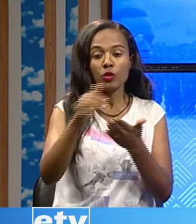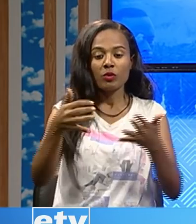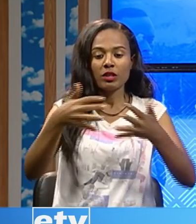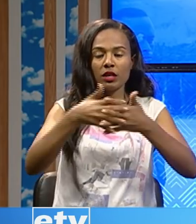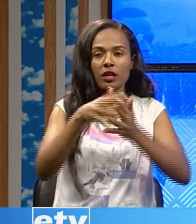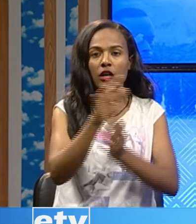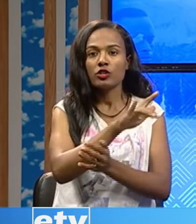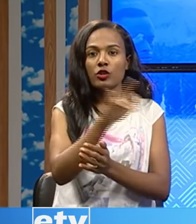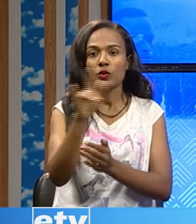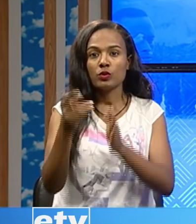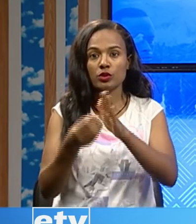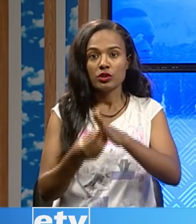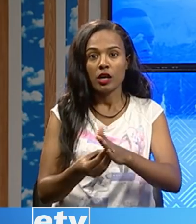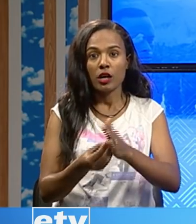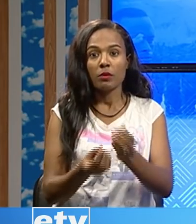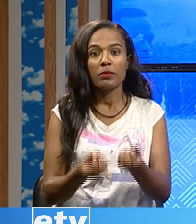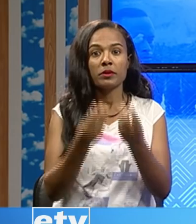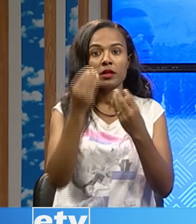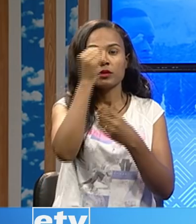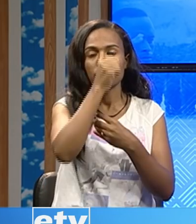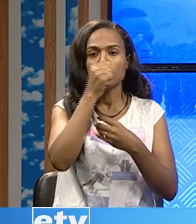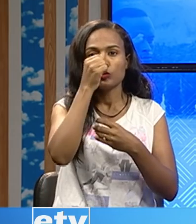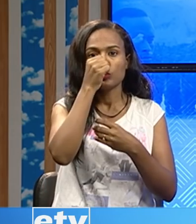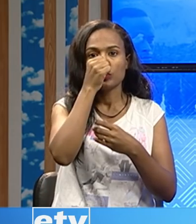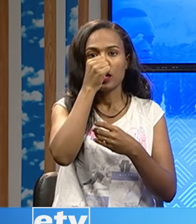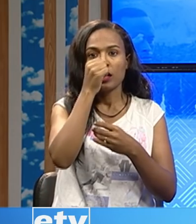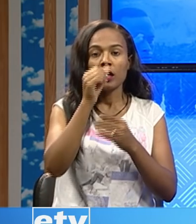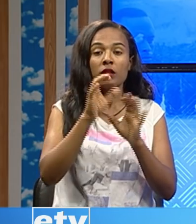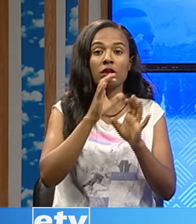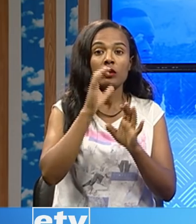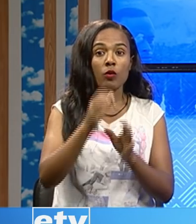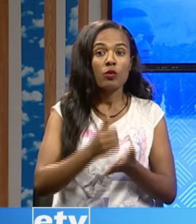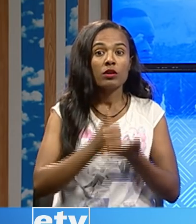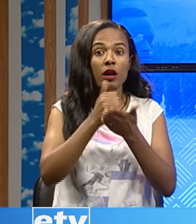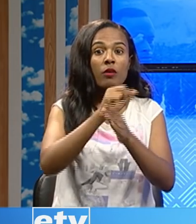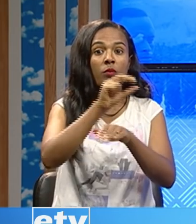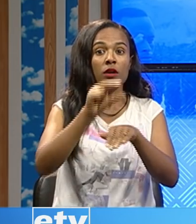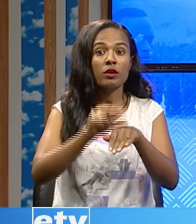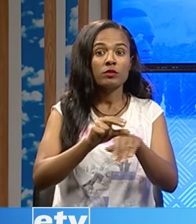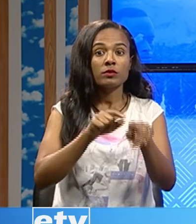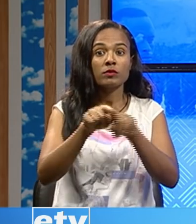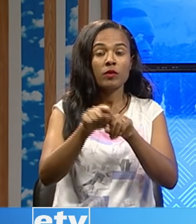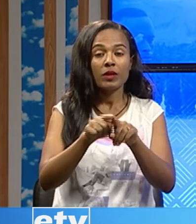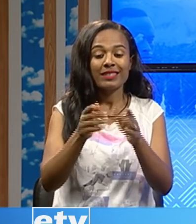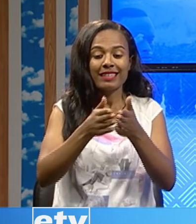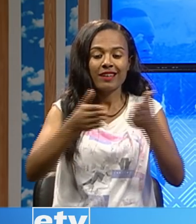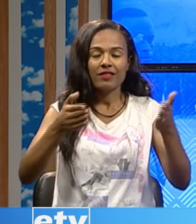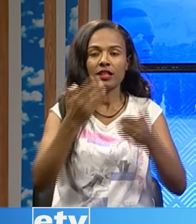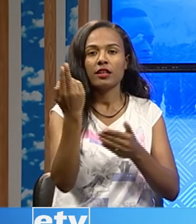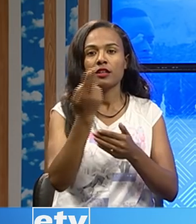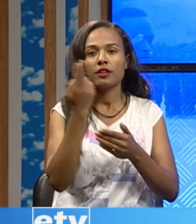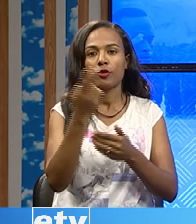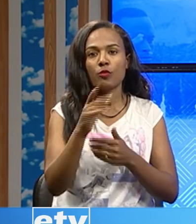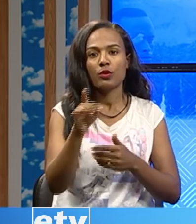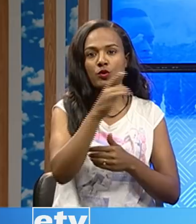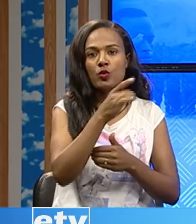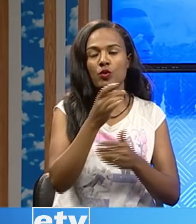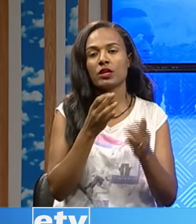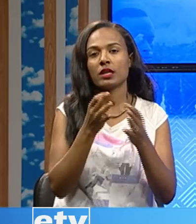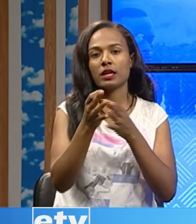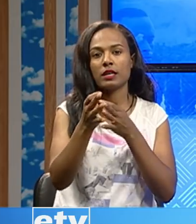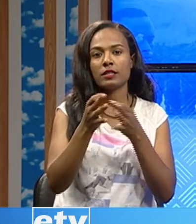የውጭ ጫና መበርታት ደግሞ በኢትዮጵያ ያልተቋጨውን የጋራ ብሔራዊ መግባባት እንደ ክፍተት እየተጠቀሙበት ስለመሆኑም